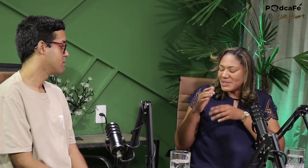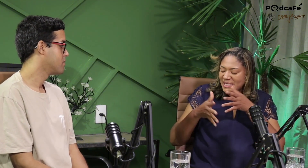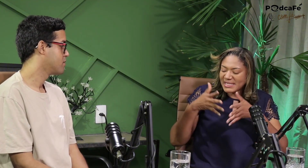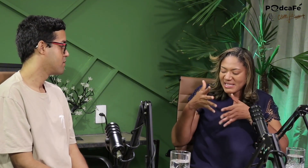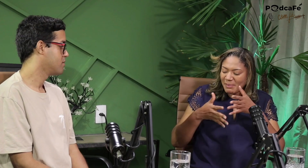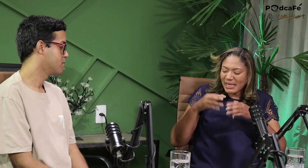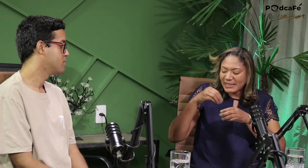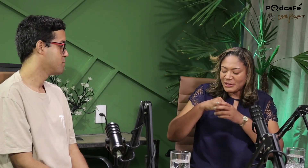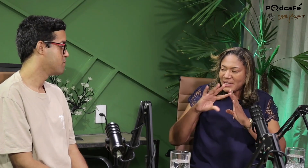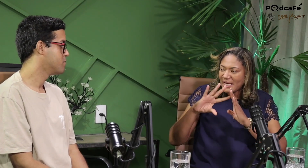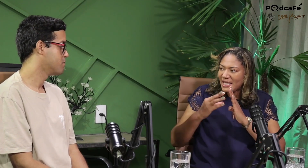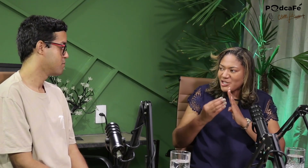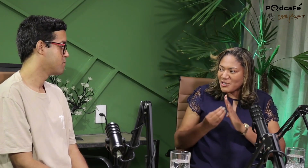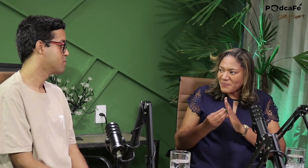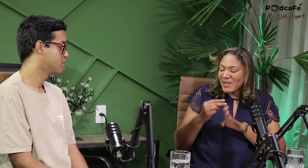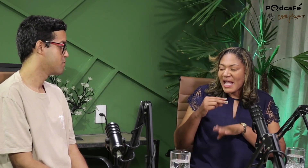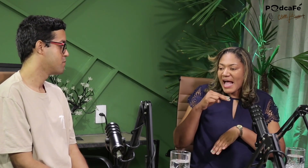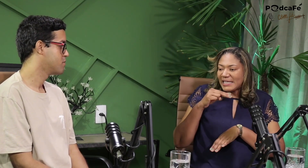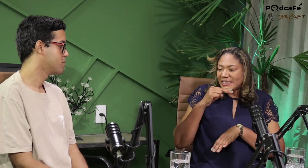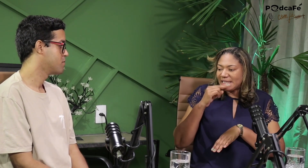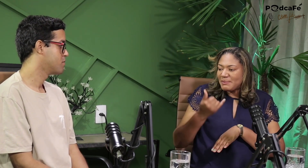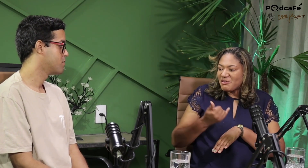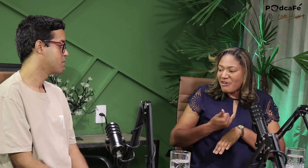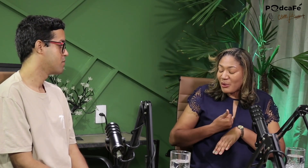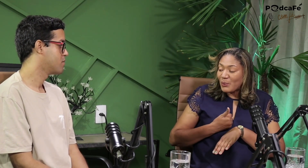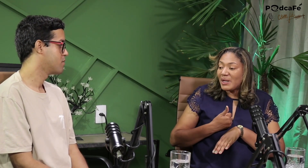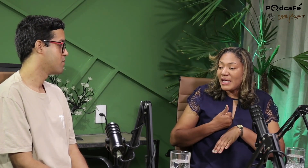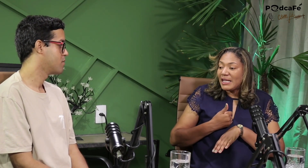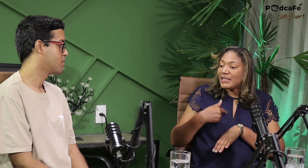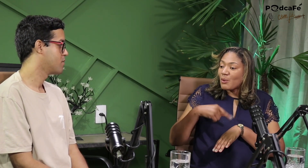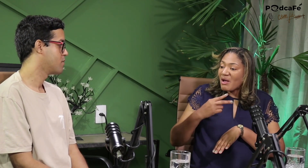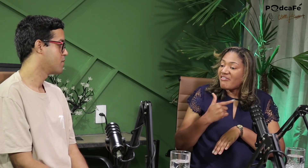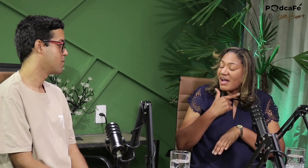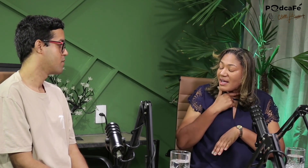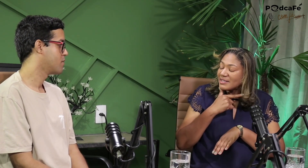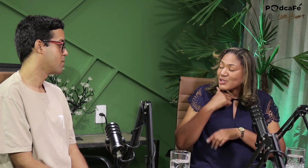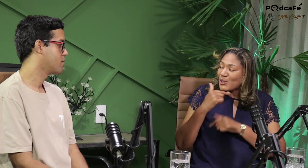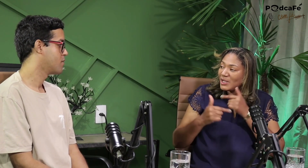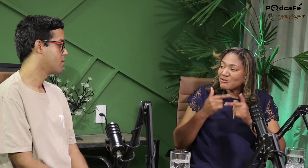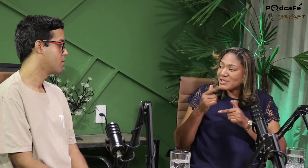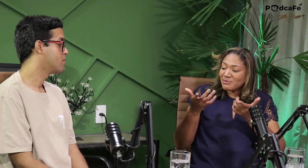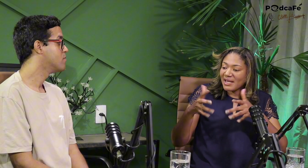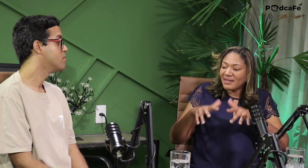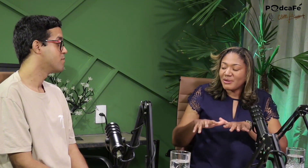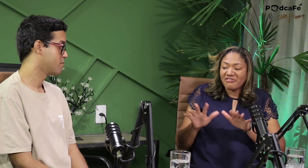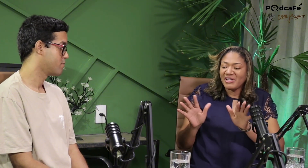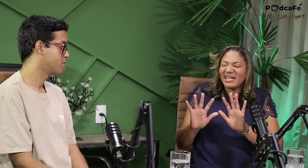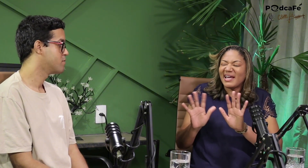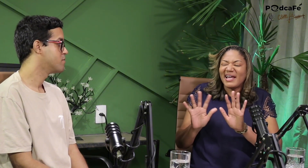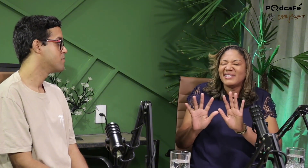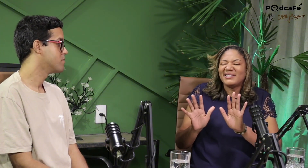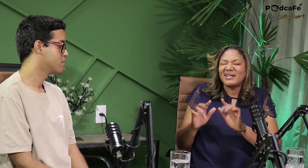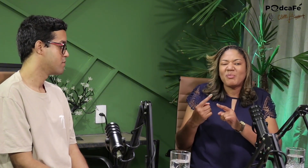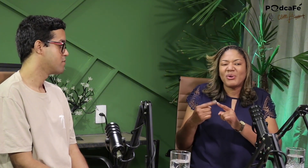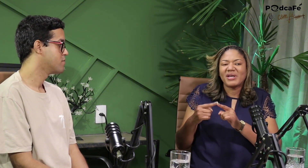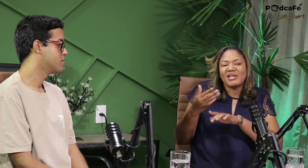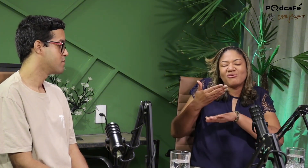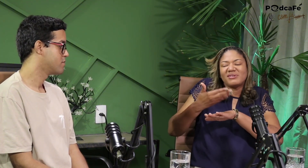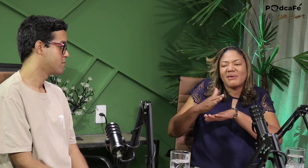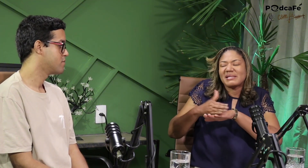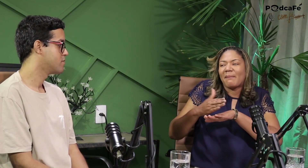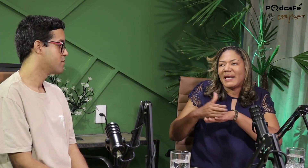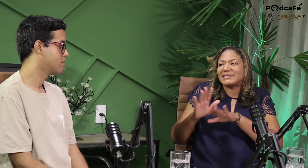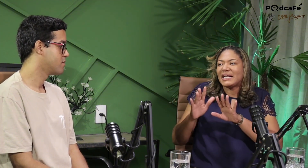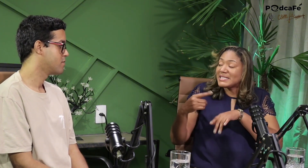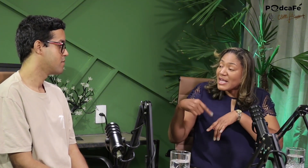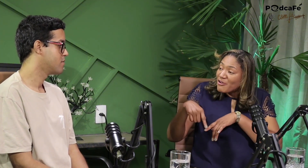eu sinalizava para ele dentro da igreja, a neta dele me falou, tem uma vaga na escola, você não quer não? Eu falei, não, porque eu não